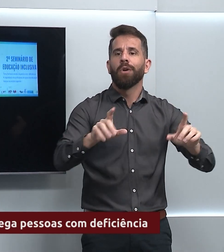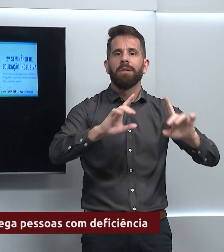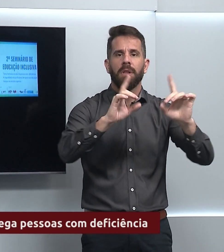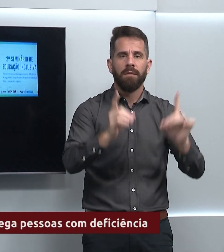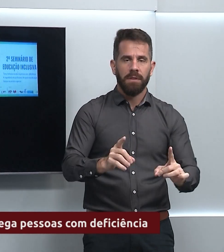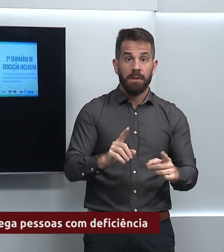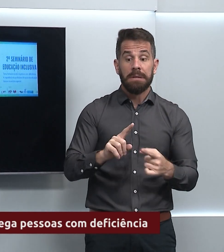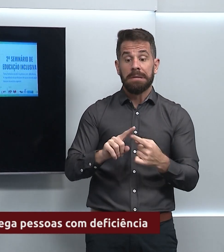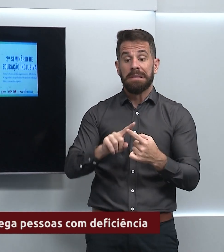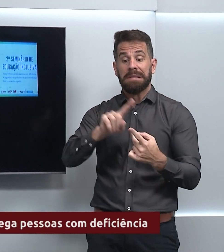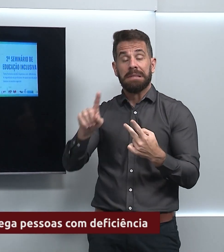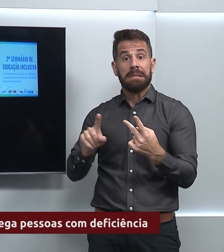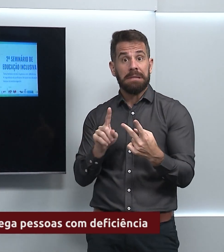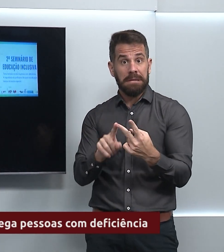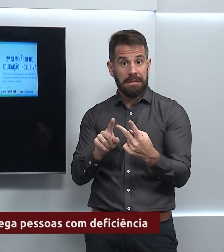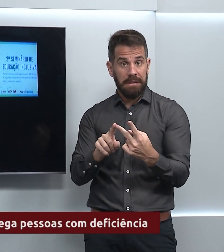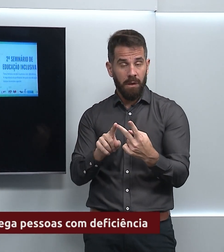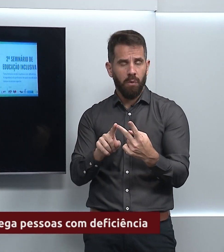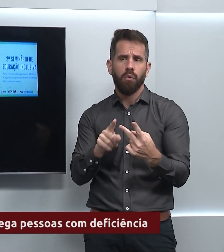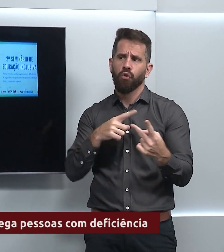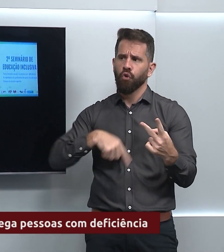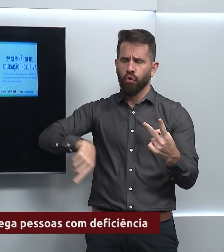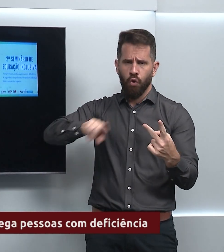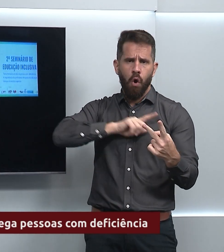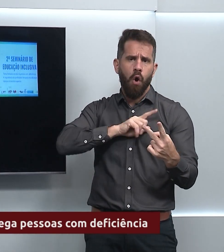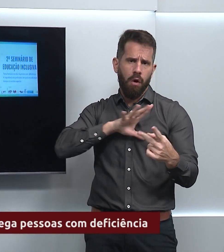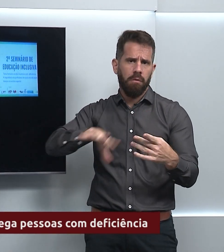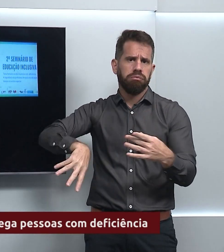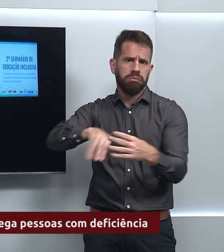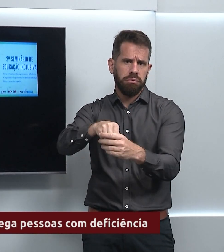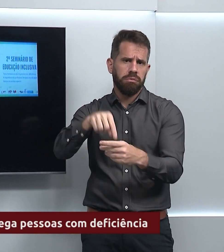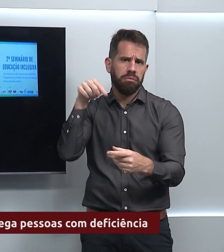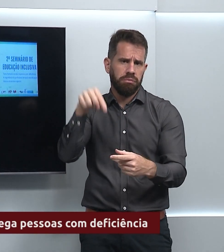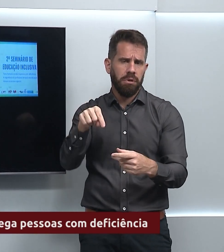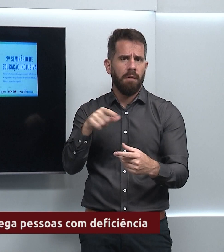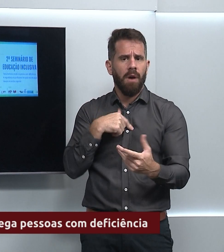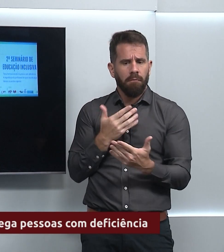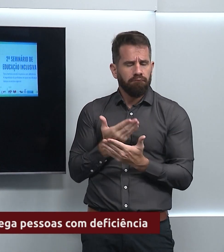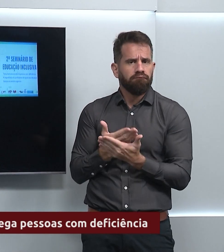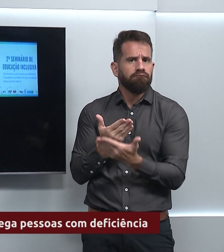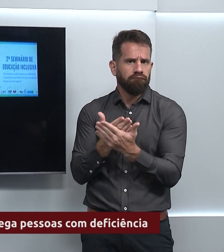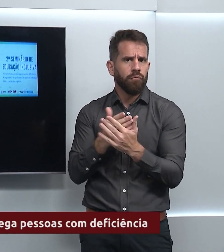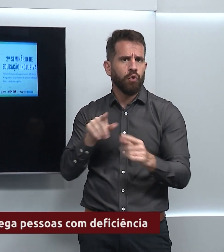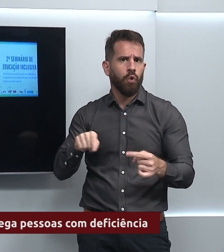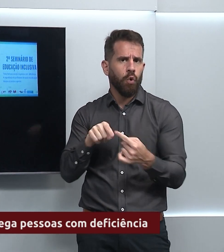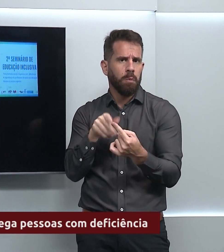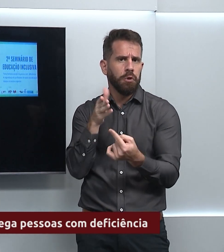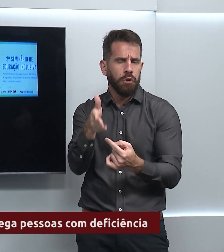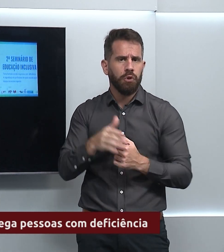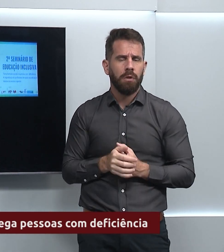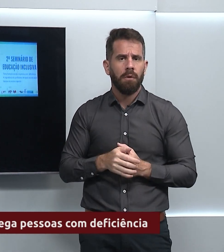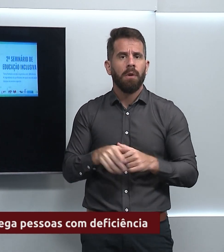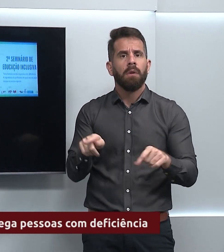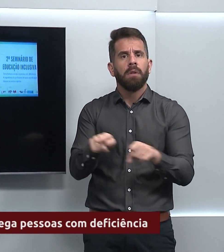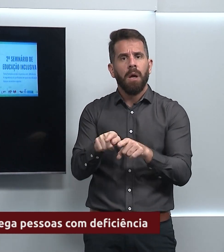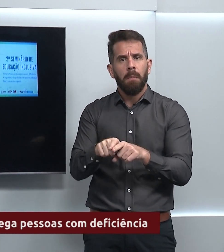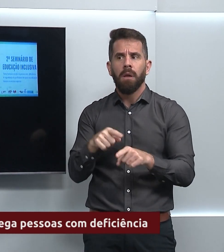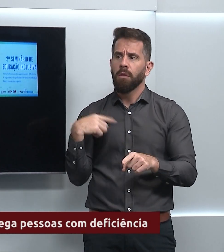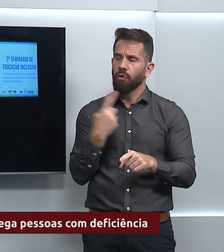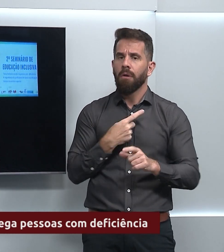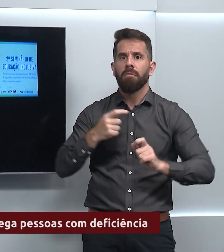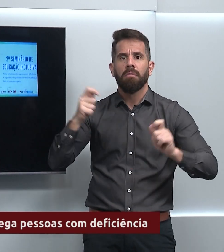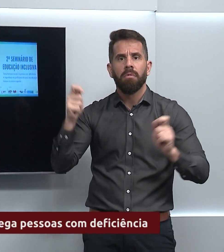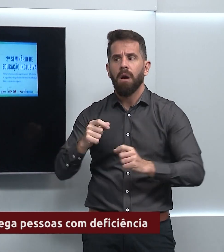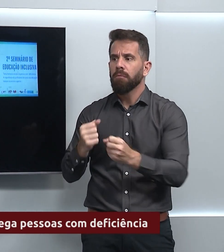teremos aí, nós que eu falo, consultores, né, que serão formados, teremos aí a condição de dar o suporte para